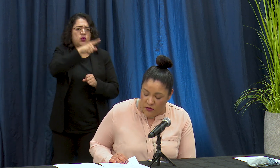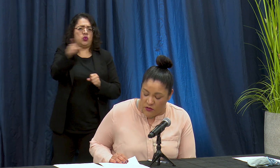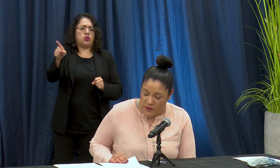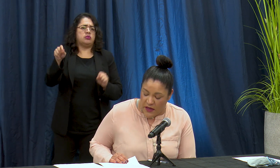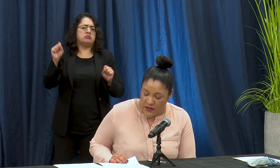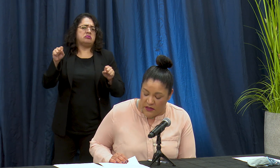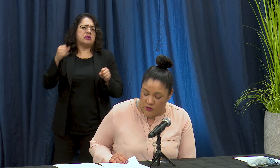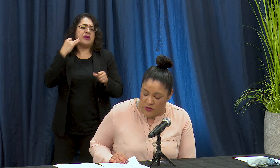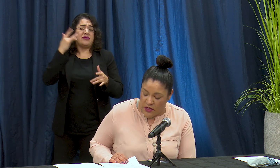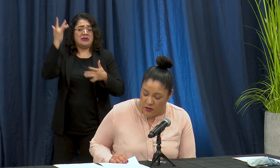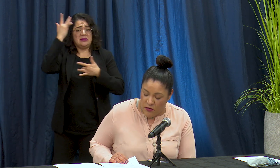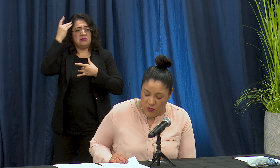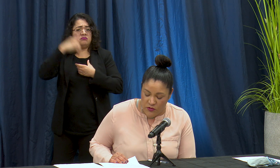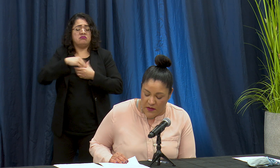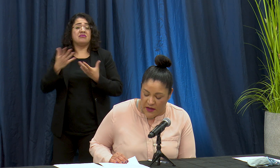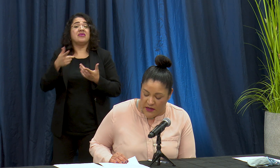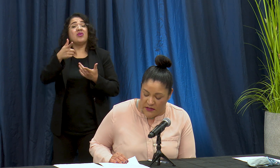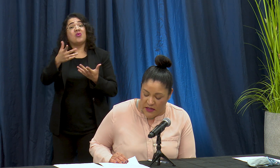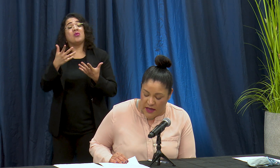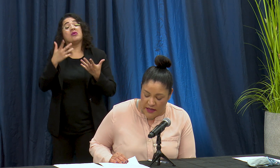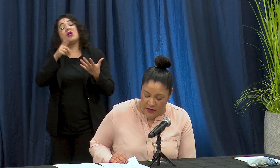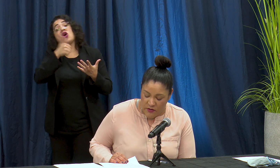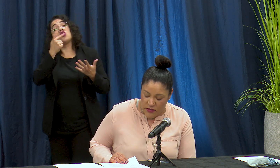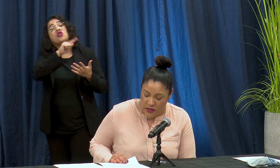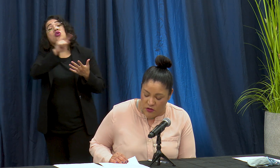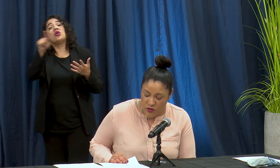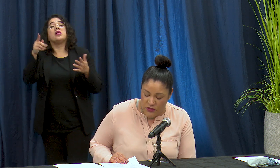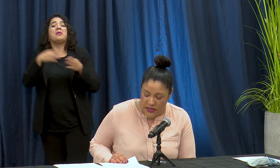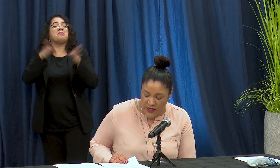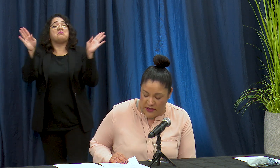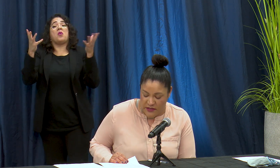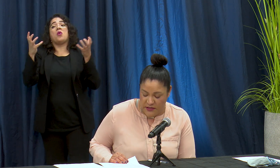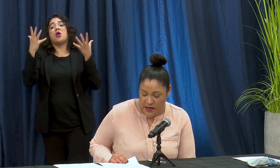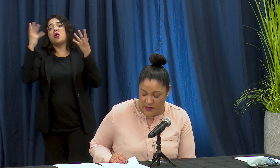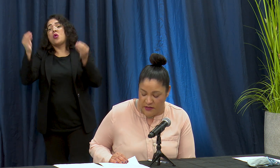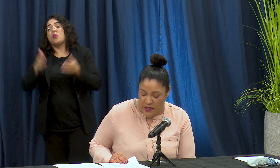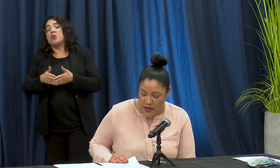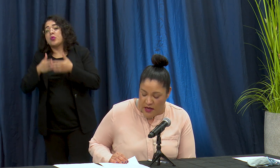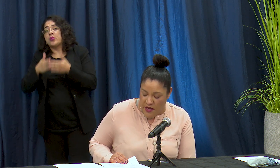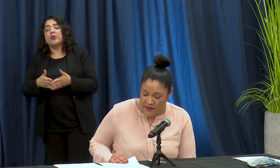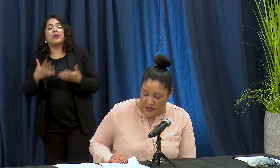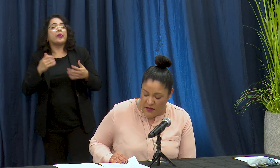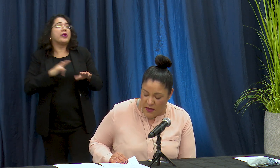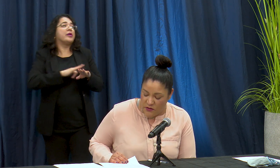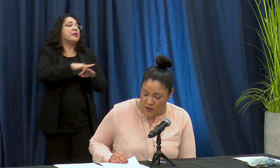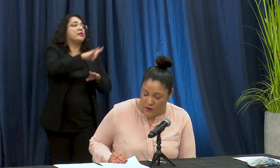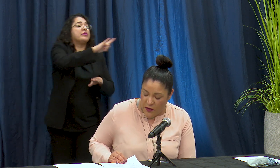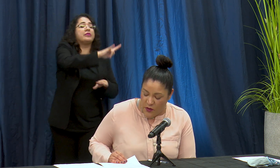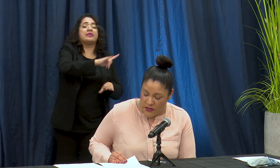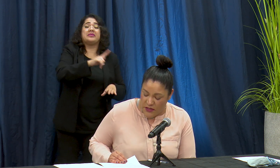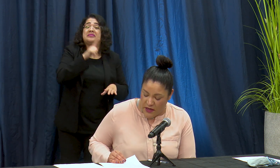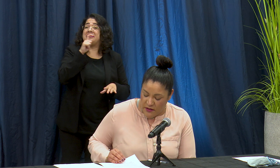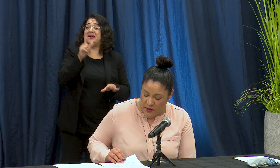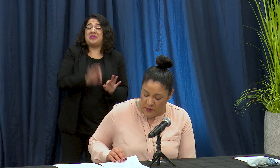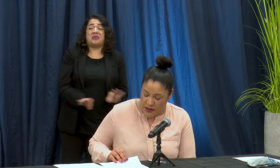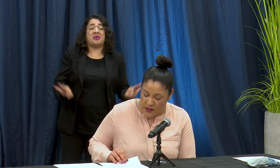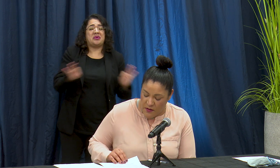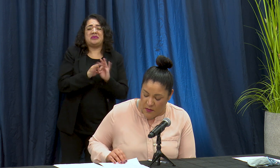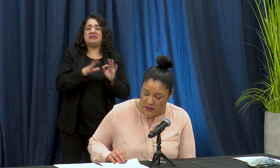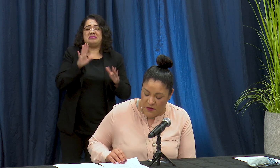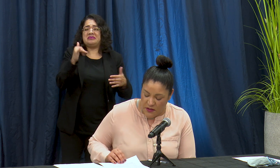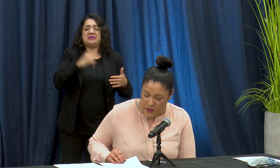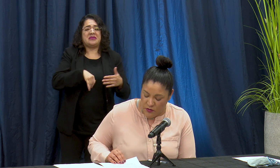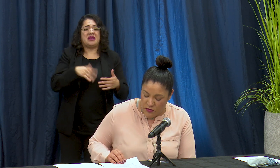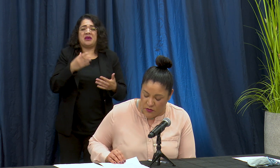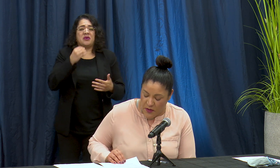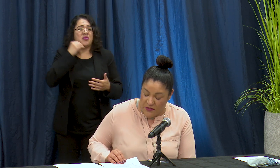a algunos viajes de crucero o los viajes aéreos que no sean esenciales. Lávese las manos con frecuencia también,